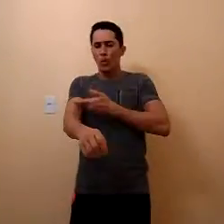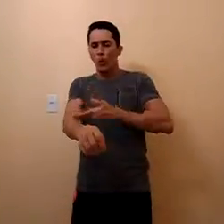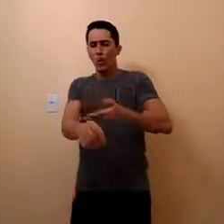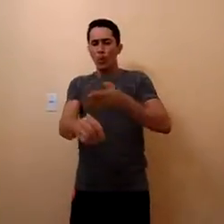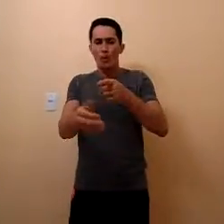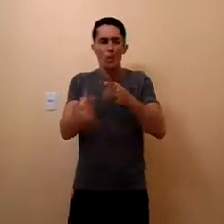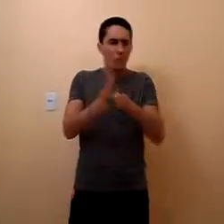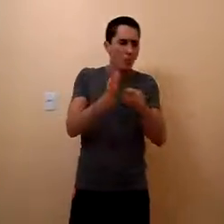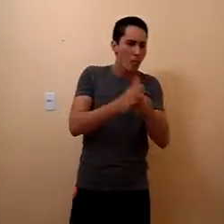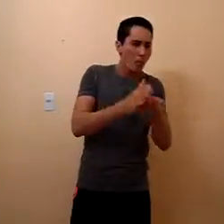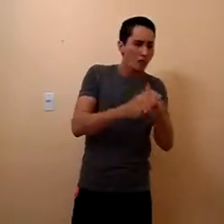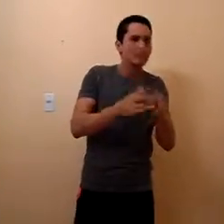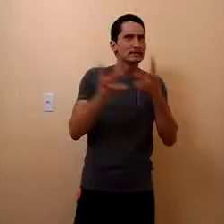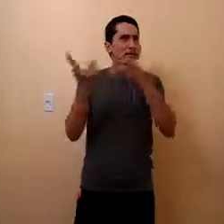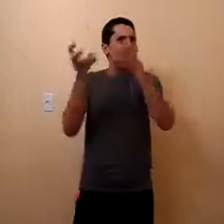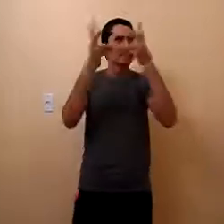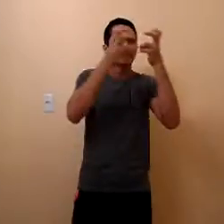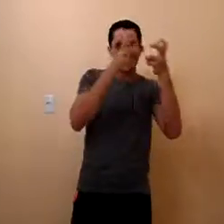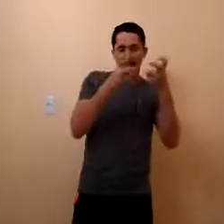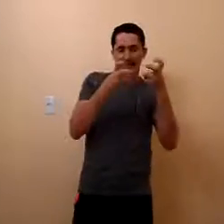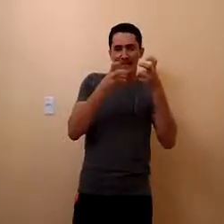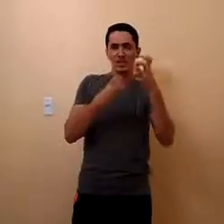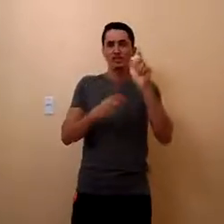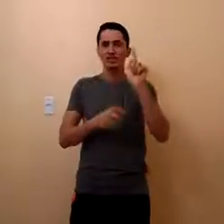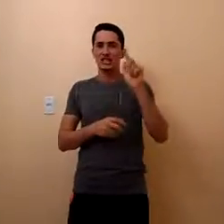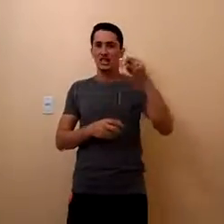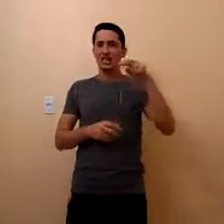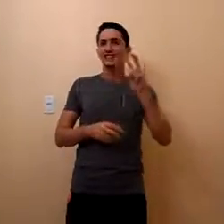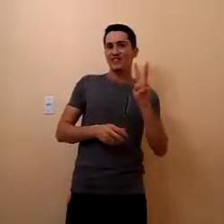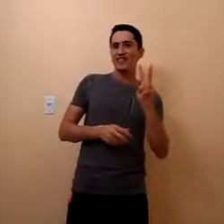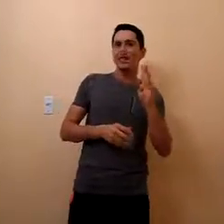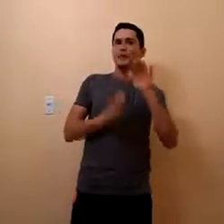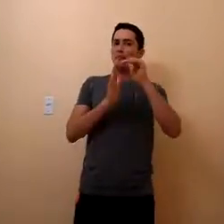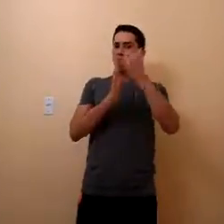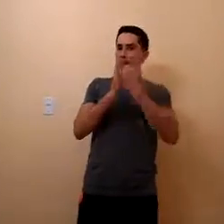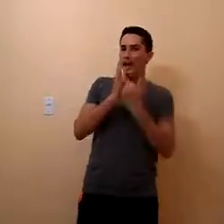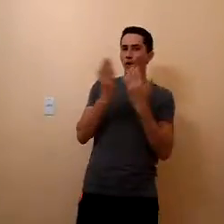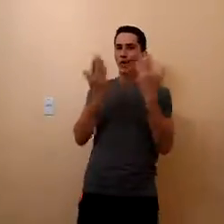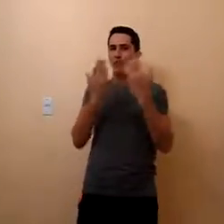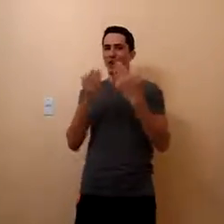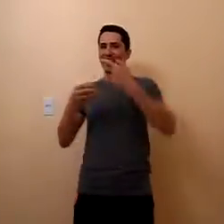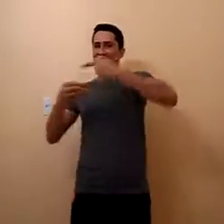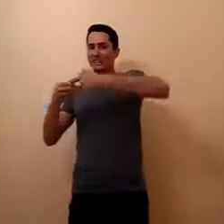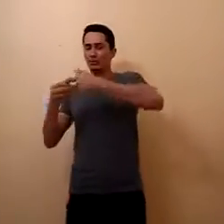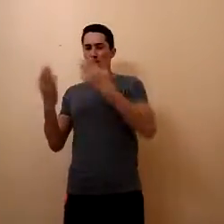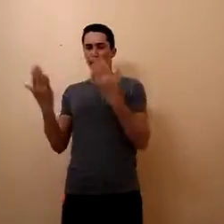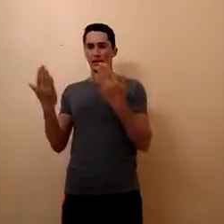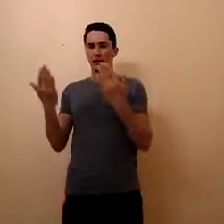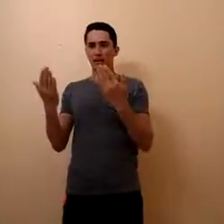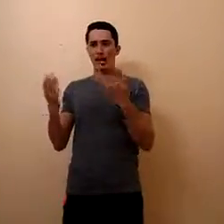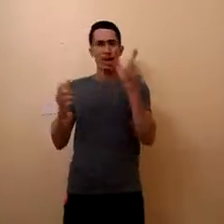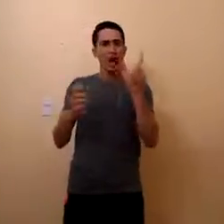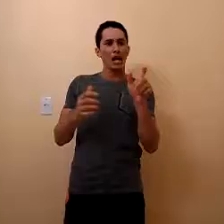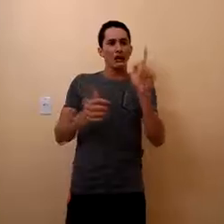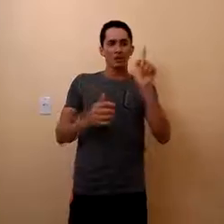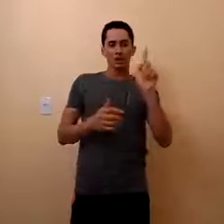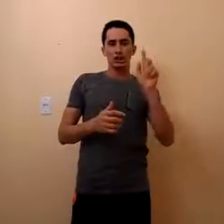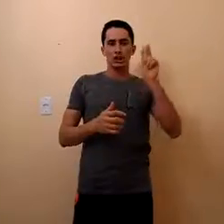postos já percebeu. O gás natural está bem mais barato que a gasolina. E por isso, GNV se tornou o preferido